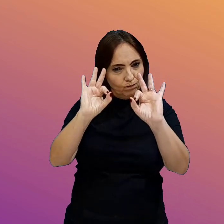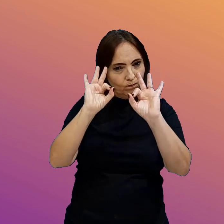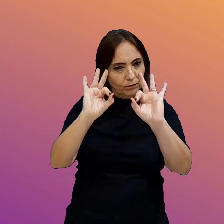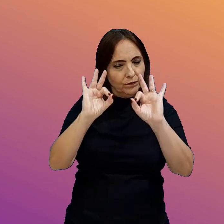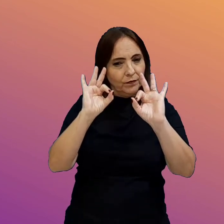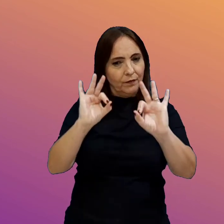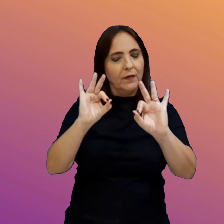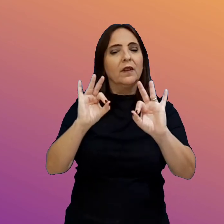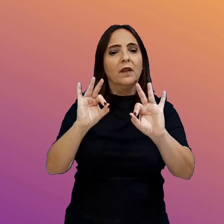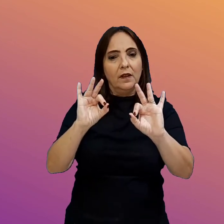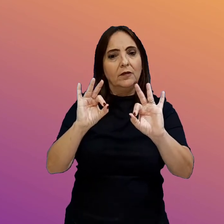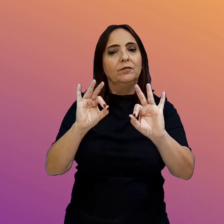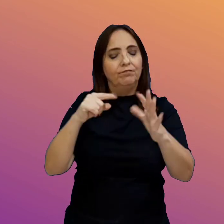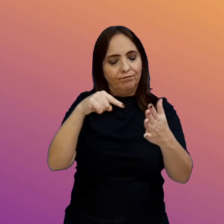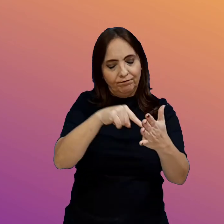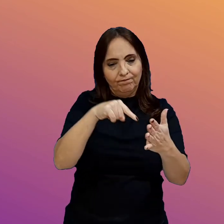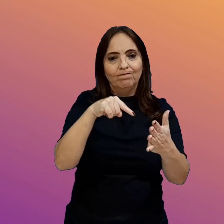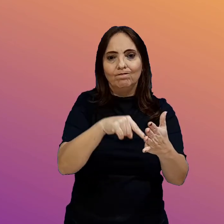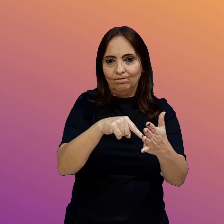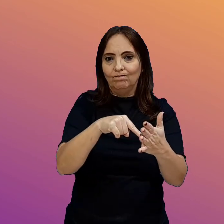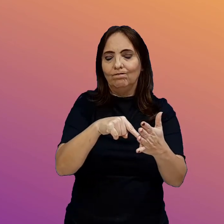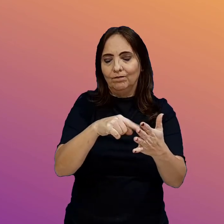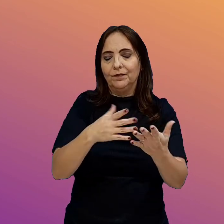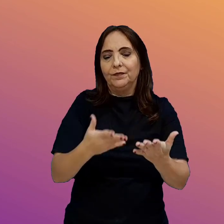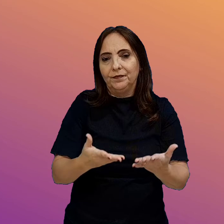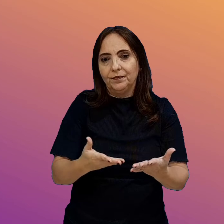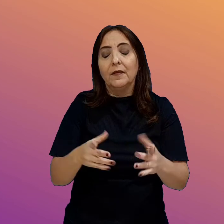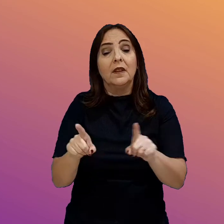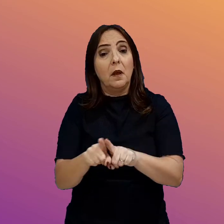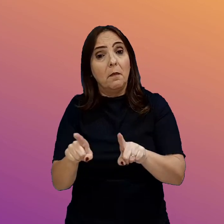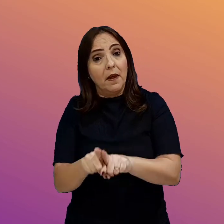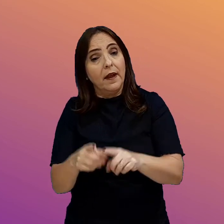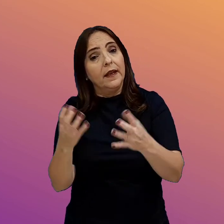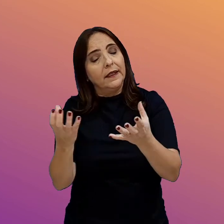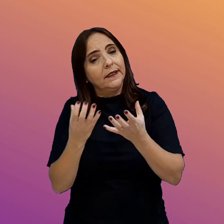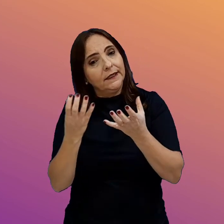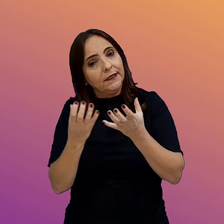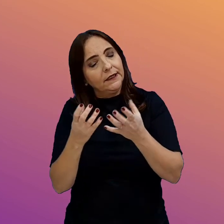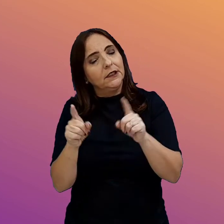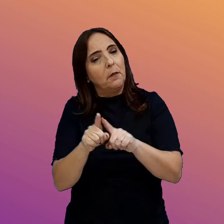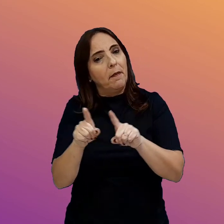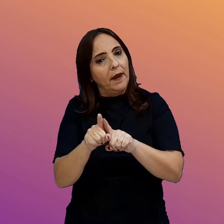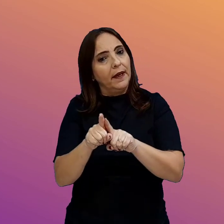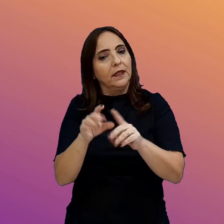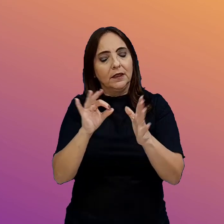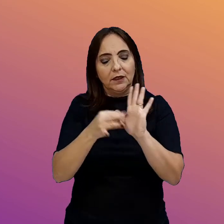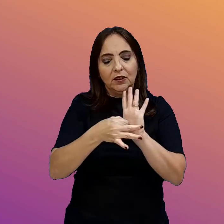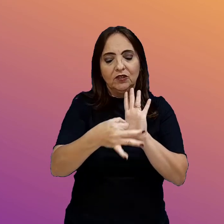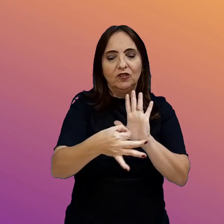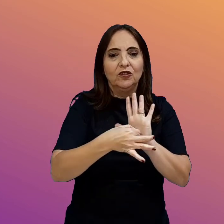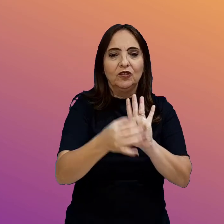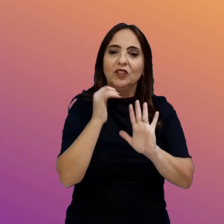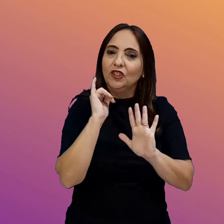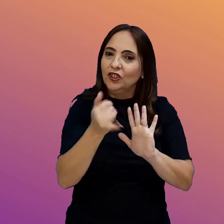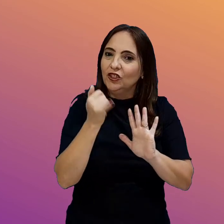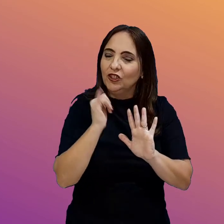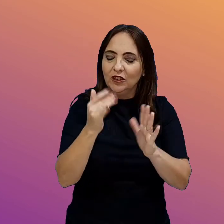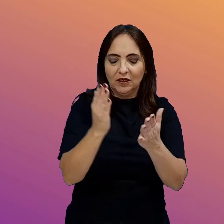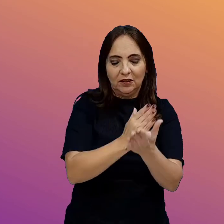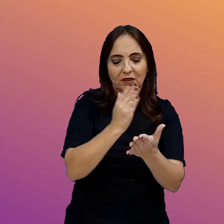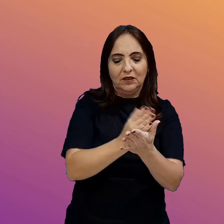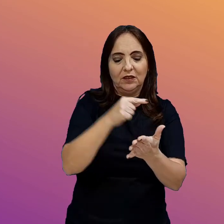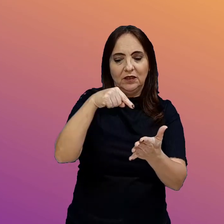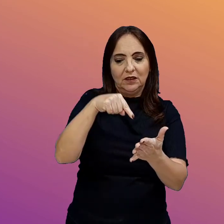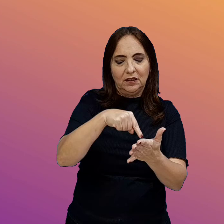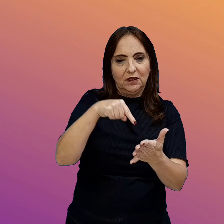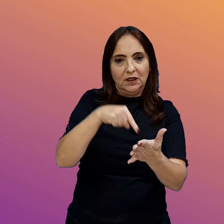excelente, Formando Discípulos desde a Infância. E gostaria também de deixar aqui uma outra indicação